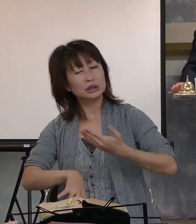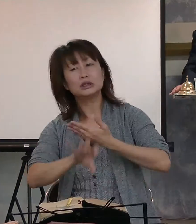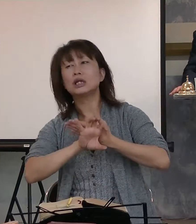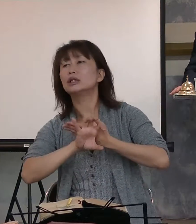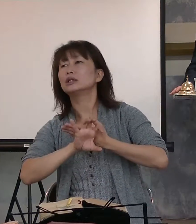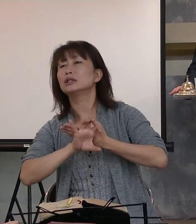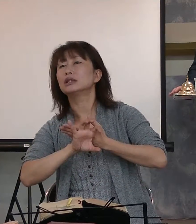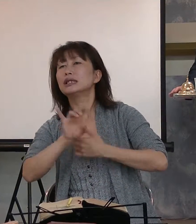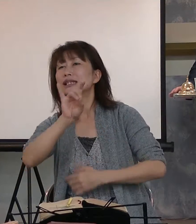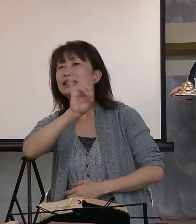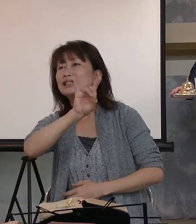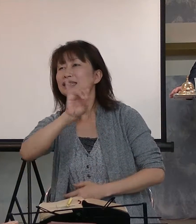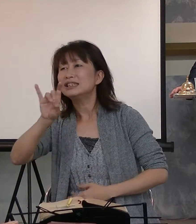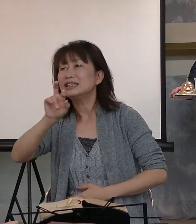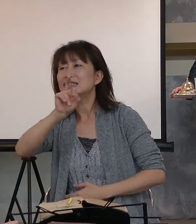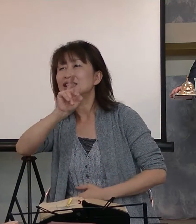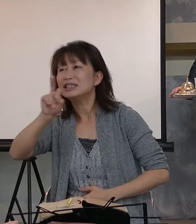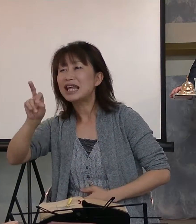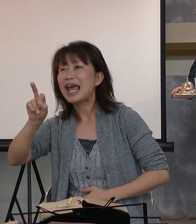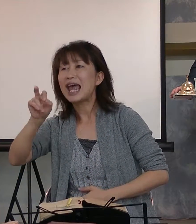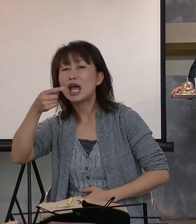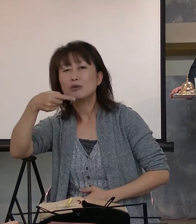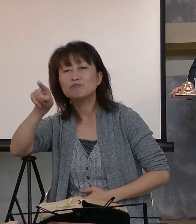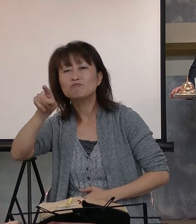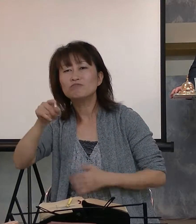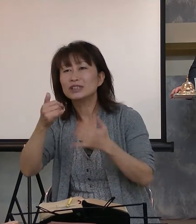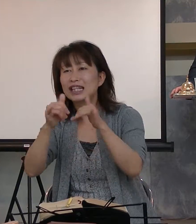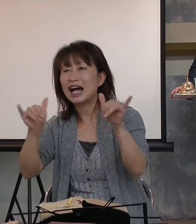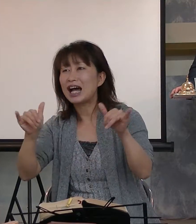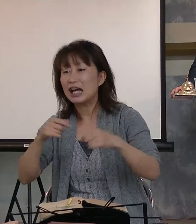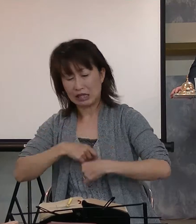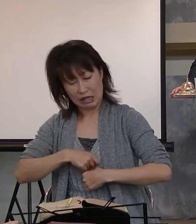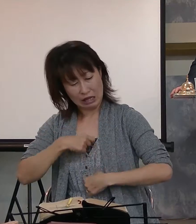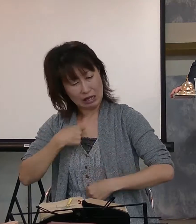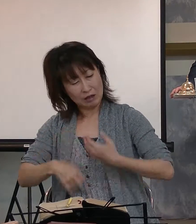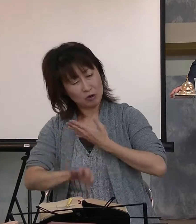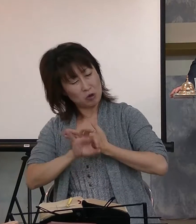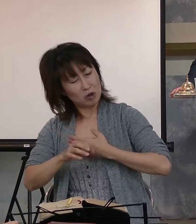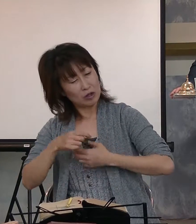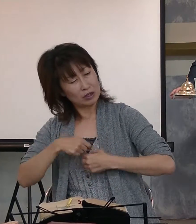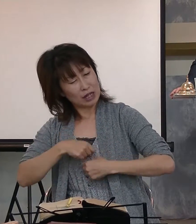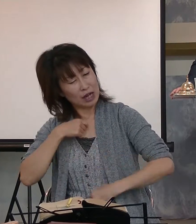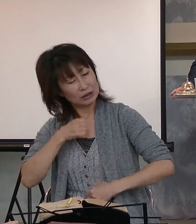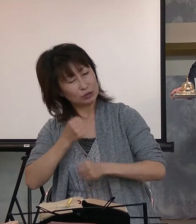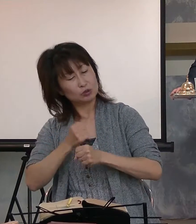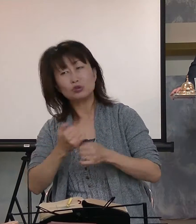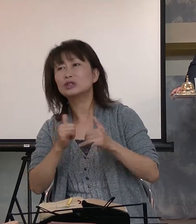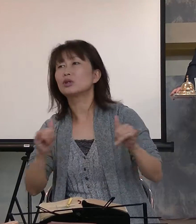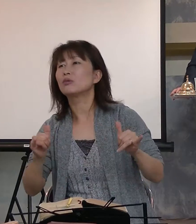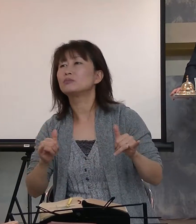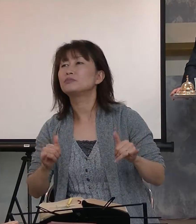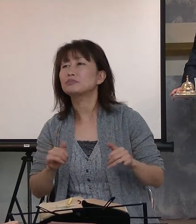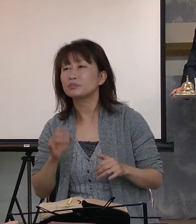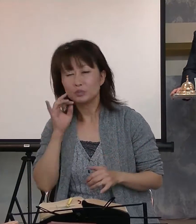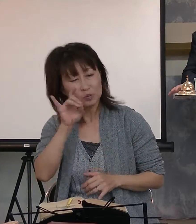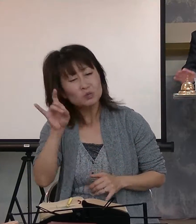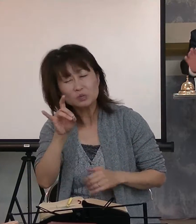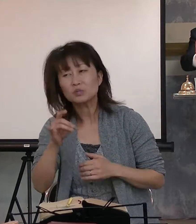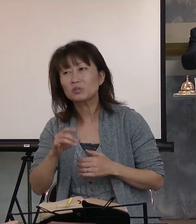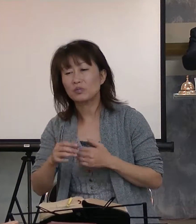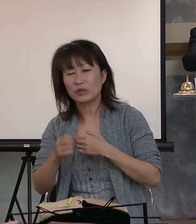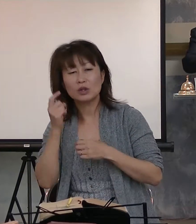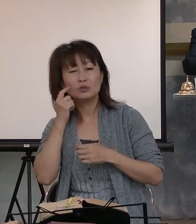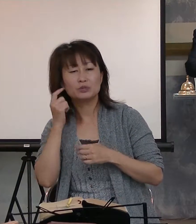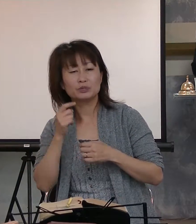けだから神を愛する、神を愛する、まだ人を愛する者たちはなん